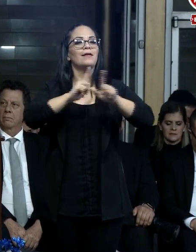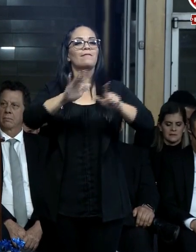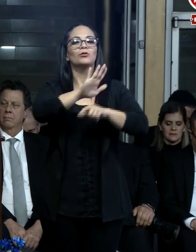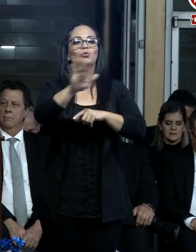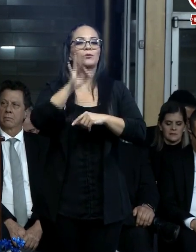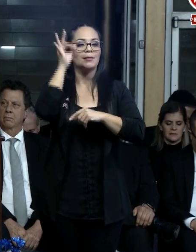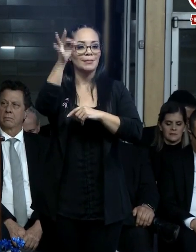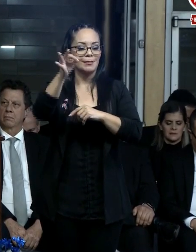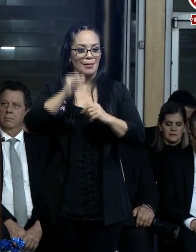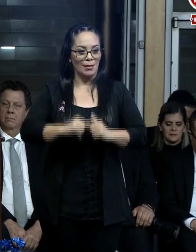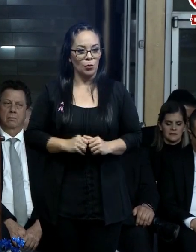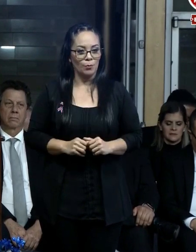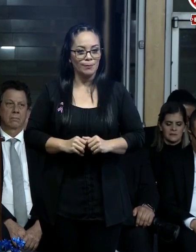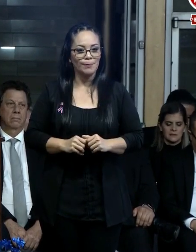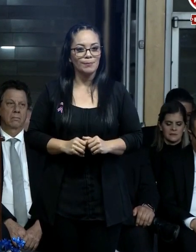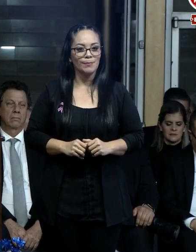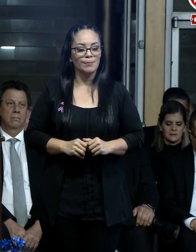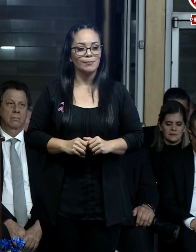destino.